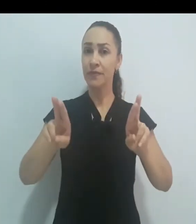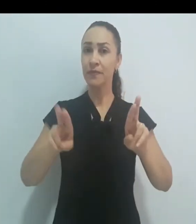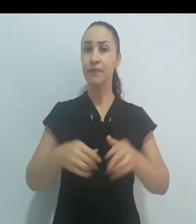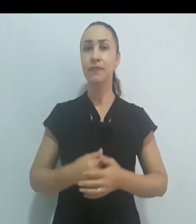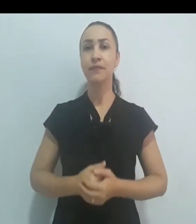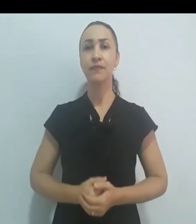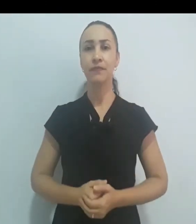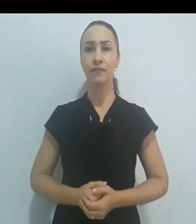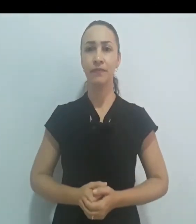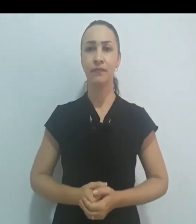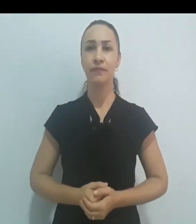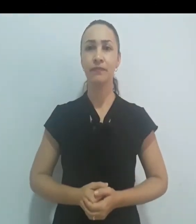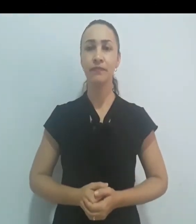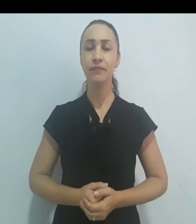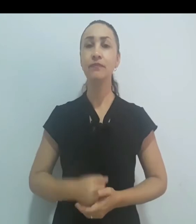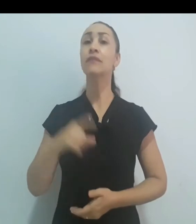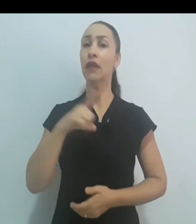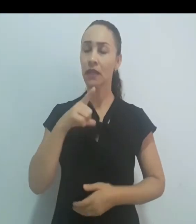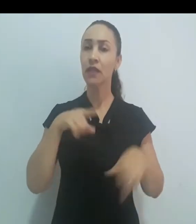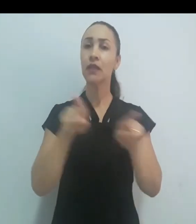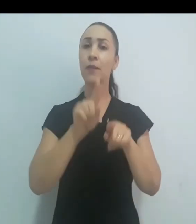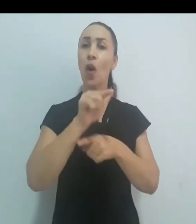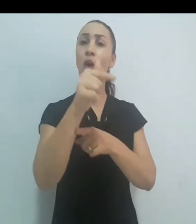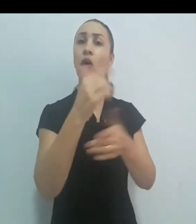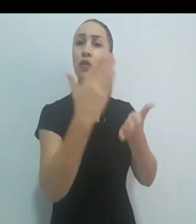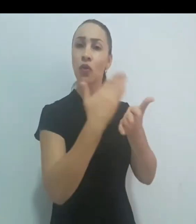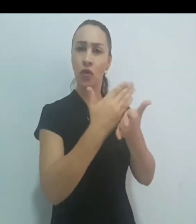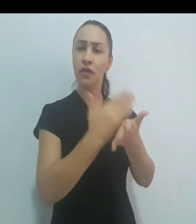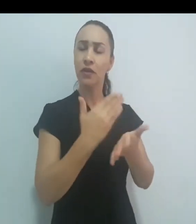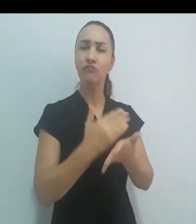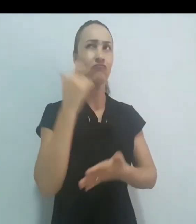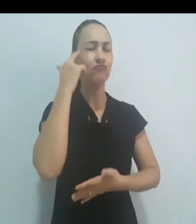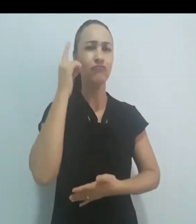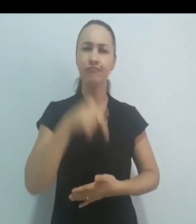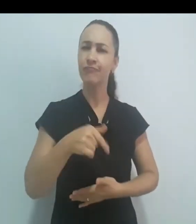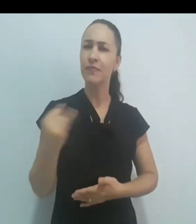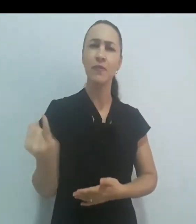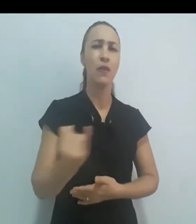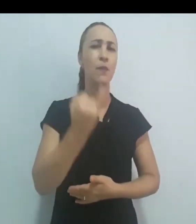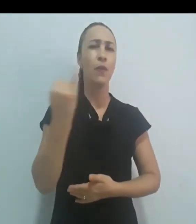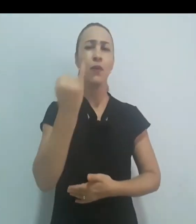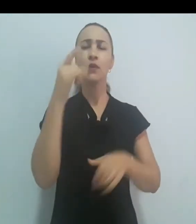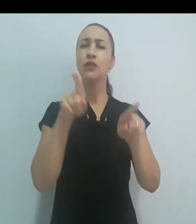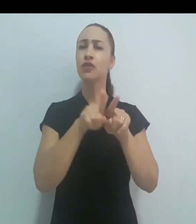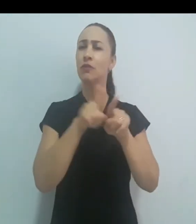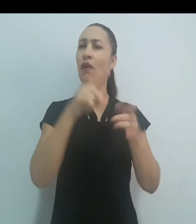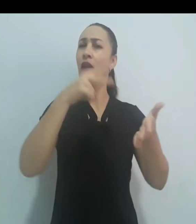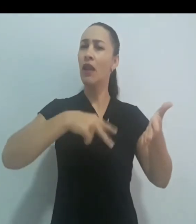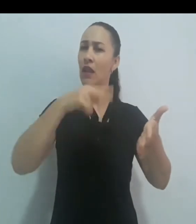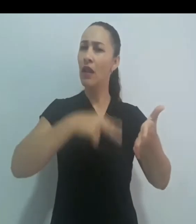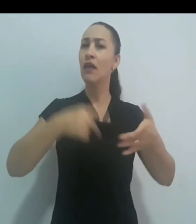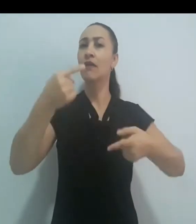de Santa Catarina, né? E tem um outro livro que eu também achei que é muito pertinente